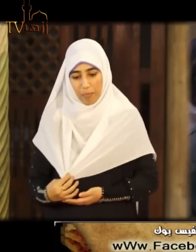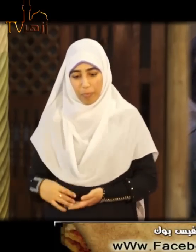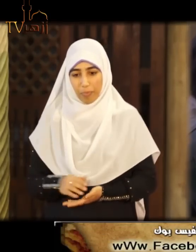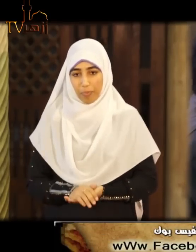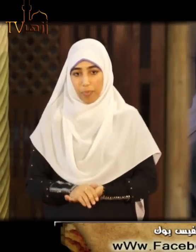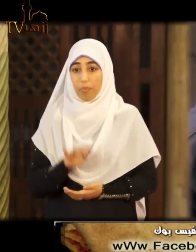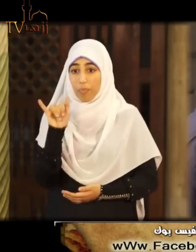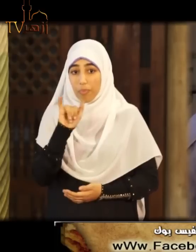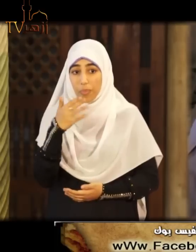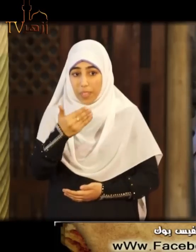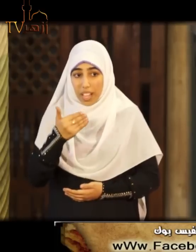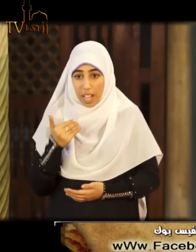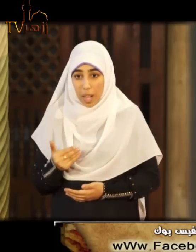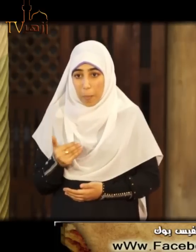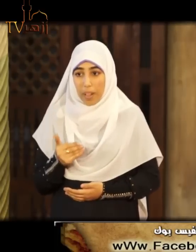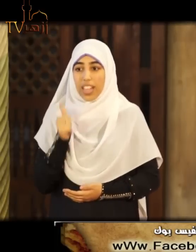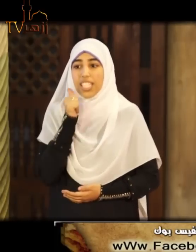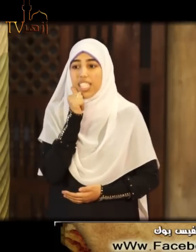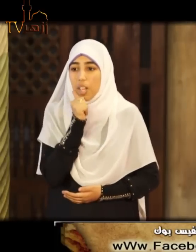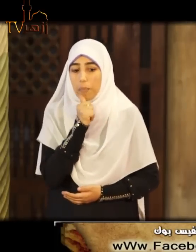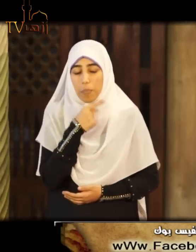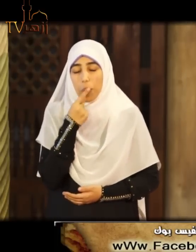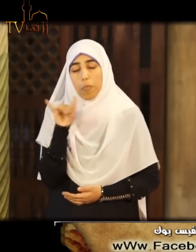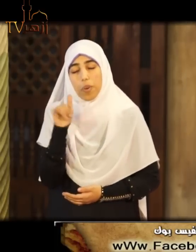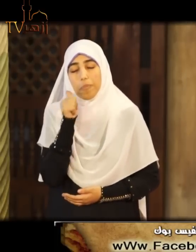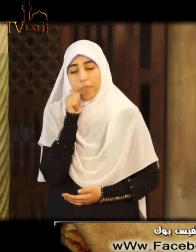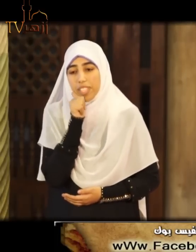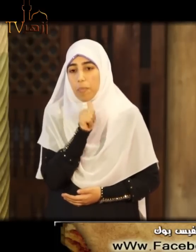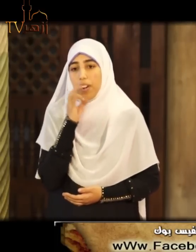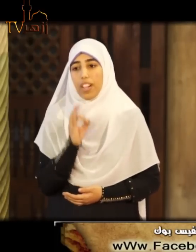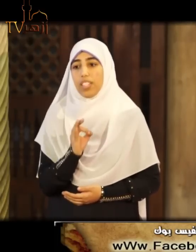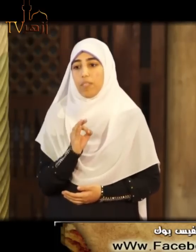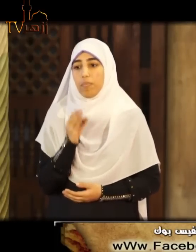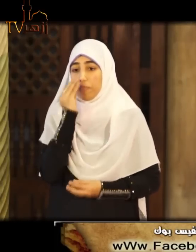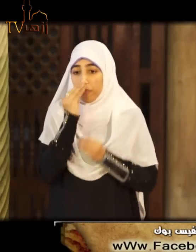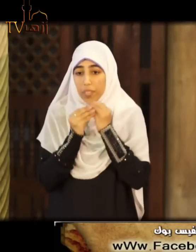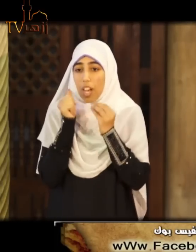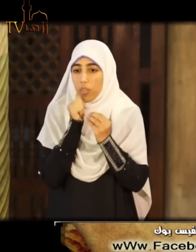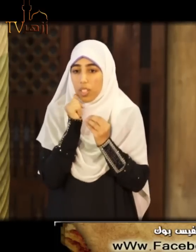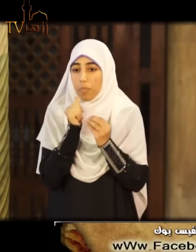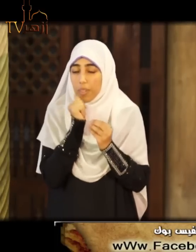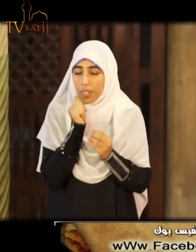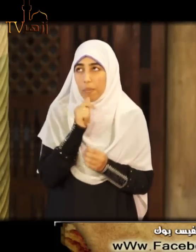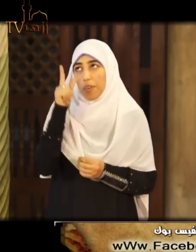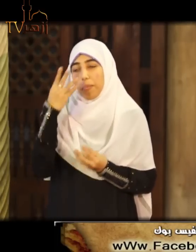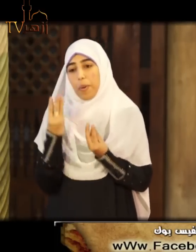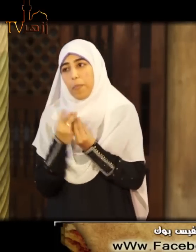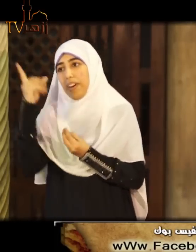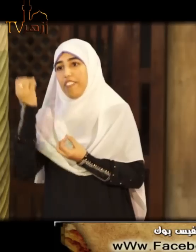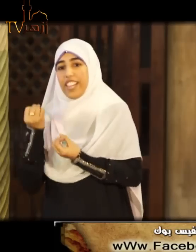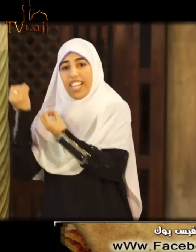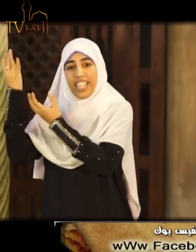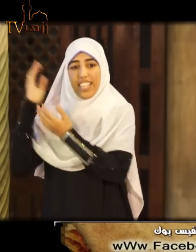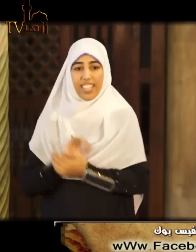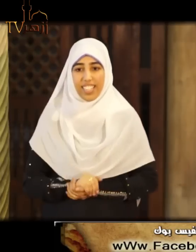ويشترط في ذلك الصبر، معرفة الله والصبر. فإذا عرفنا